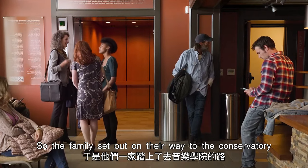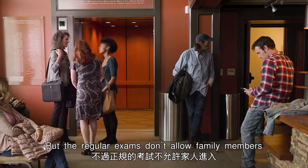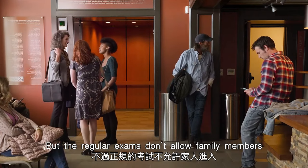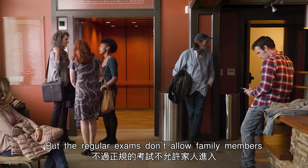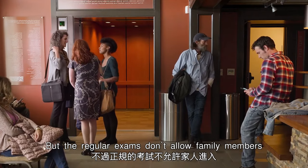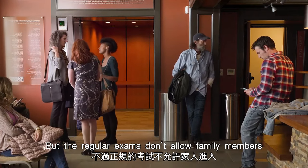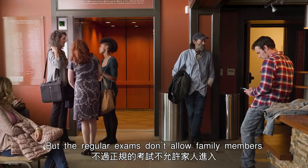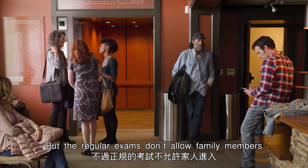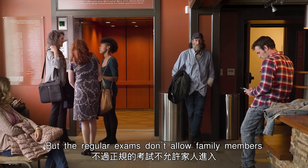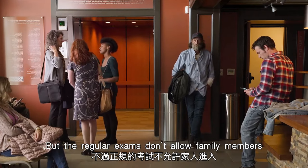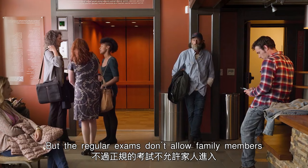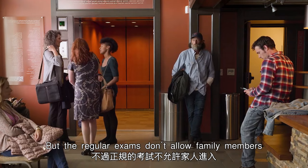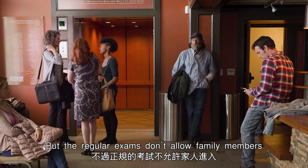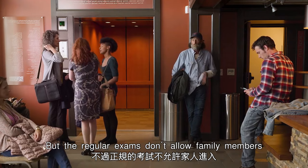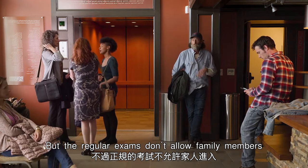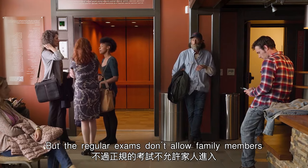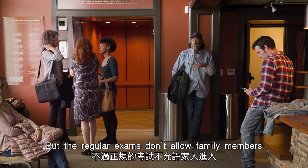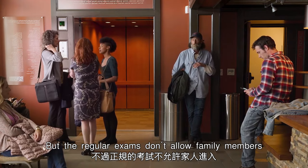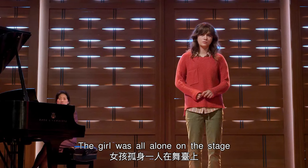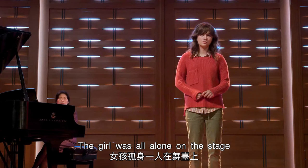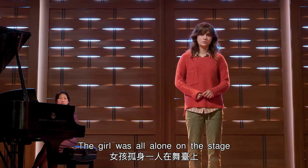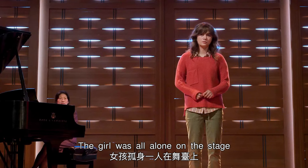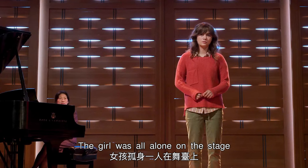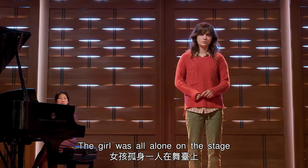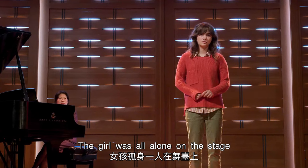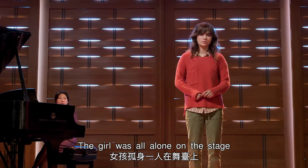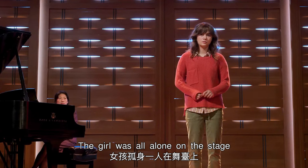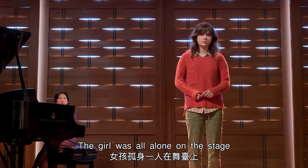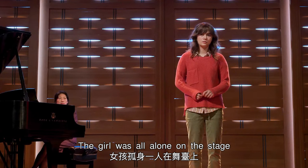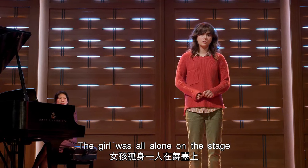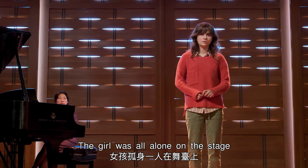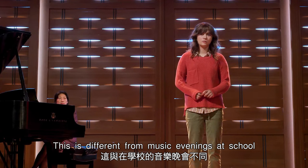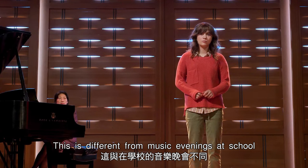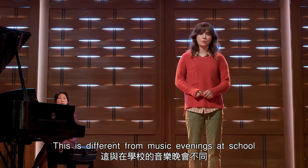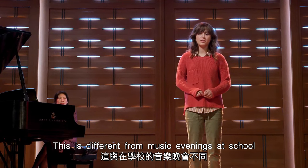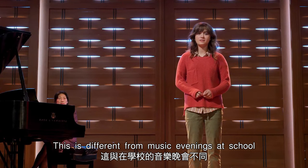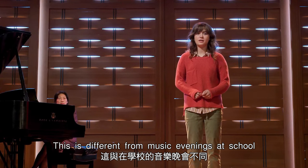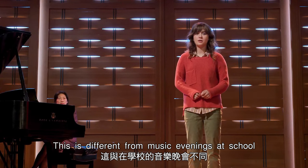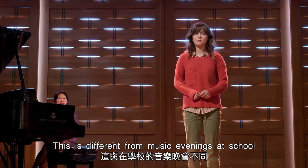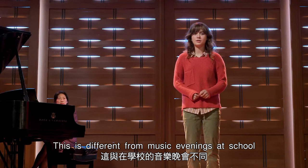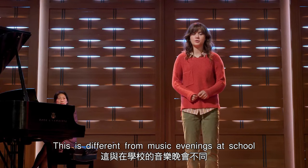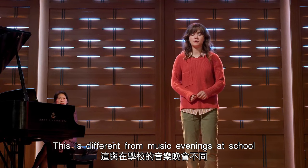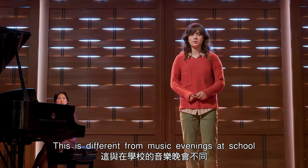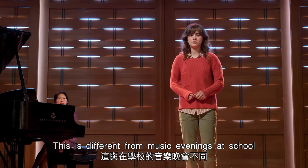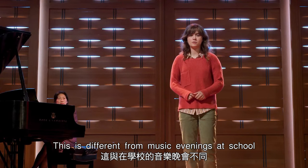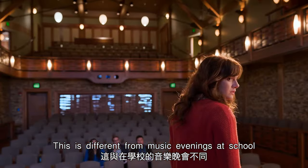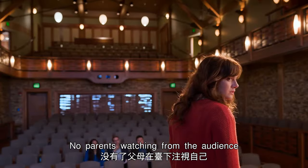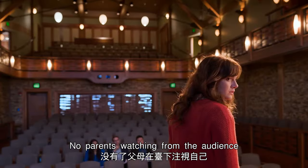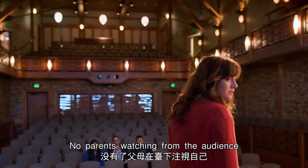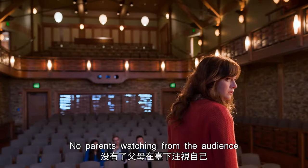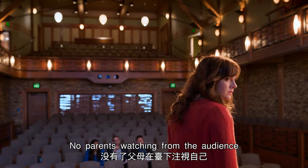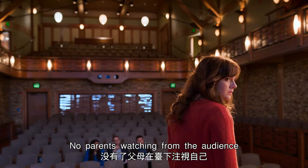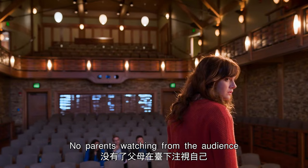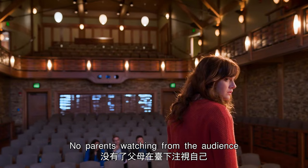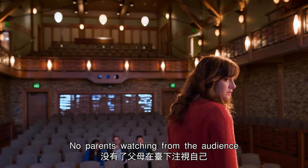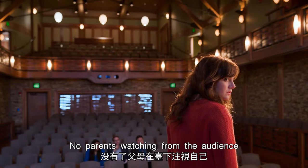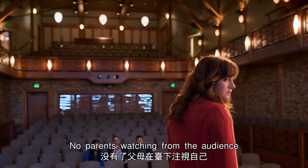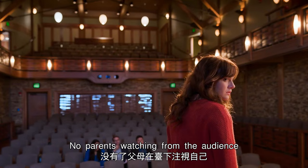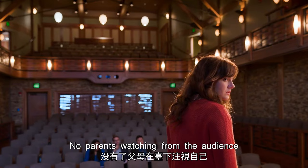的路不过正规的考试不允许家人进入女孩孤身一人在舞台上这与在学校的音乐晚会不同没有了父母在台下注视自己